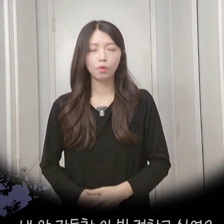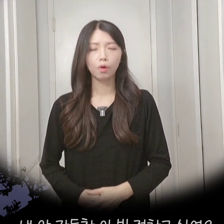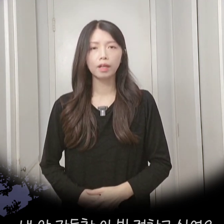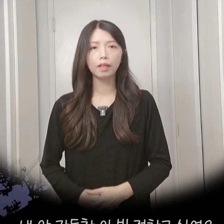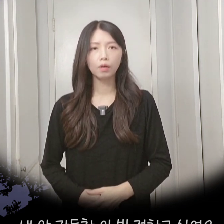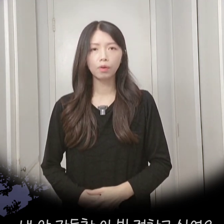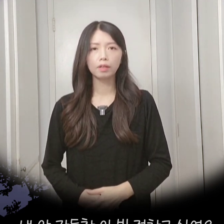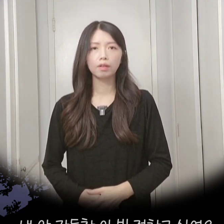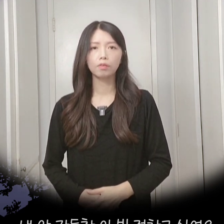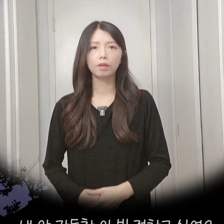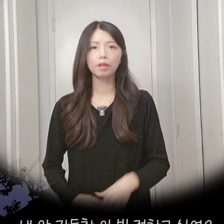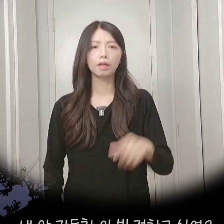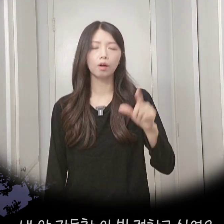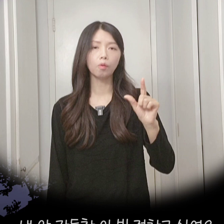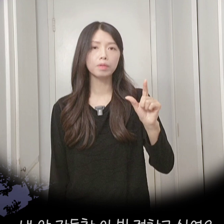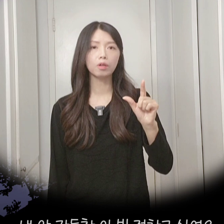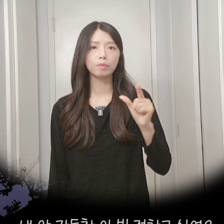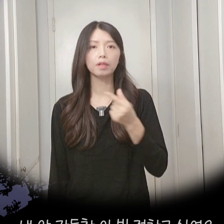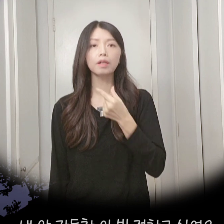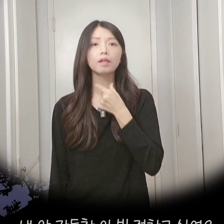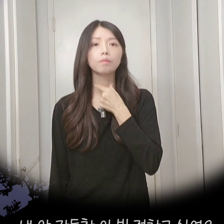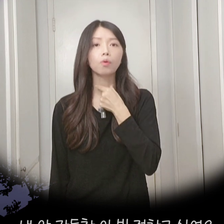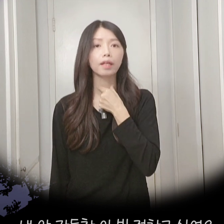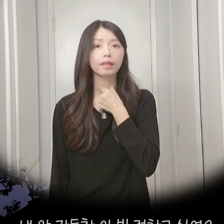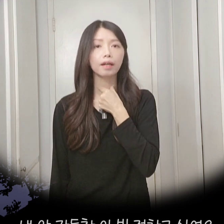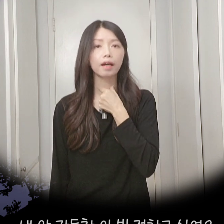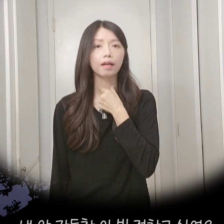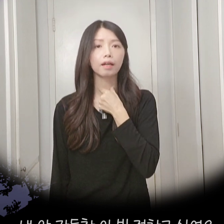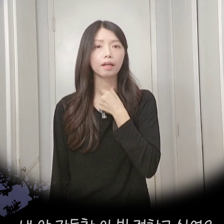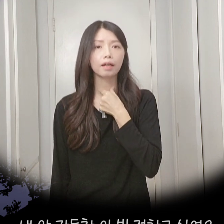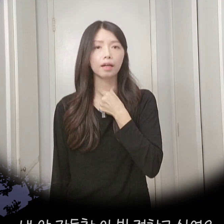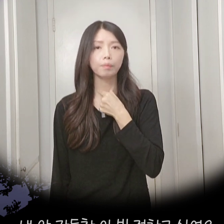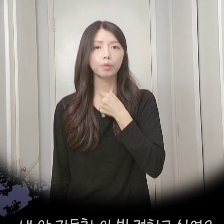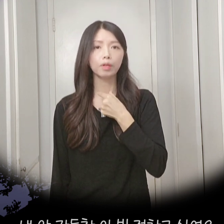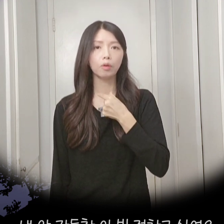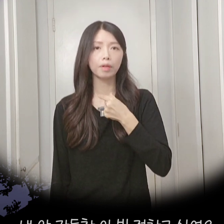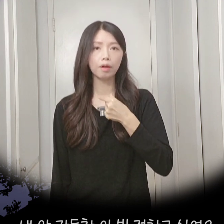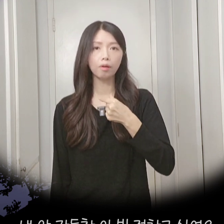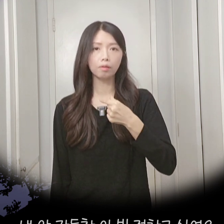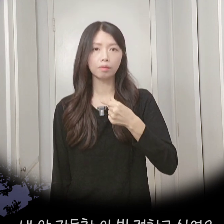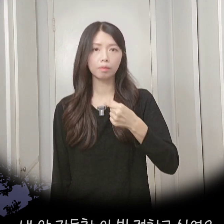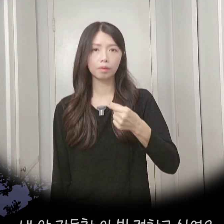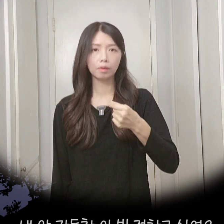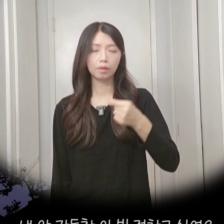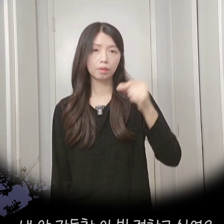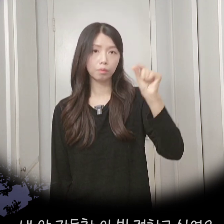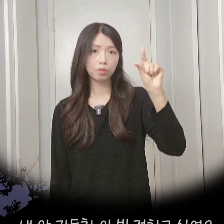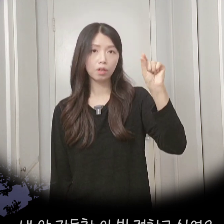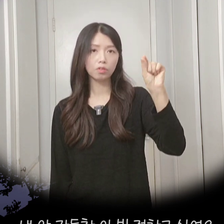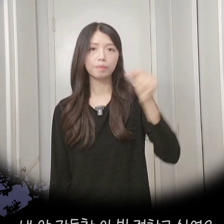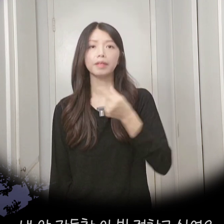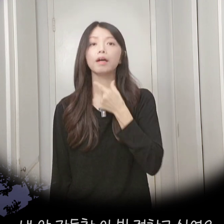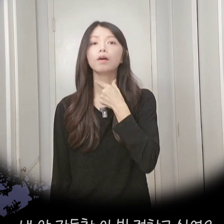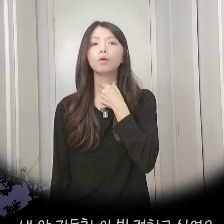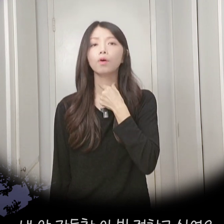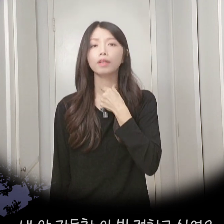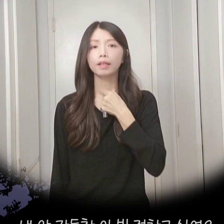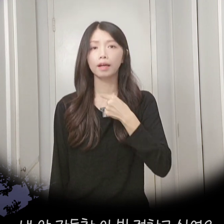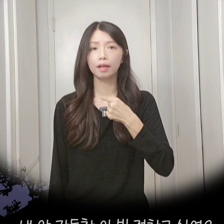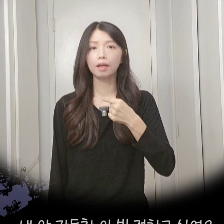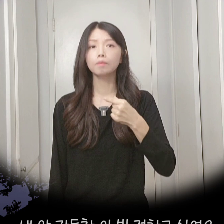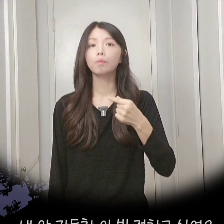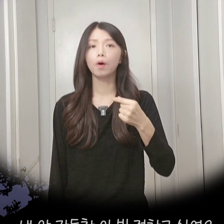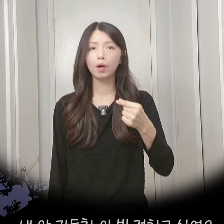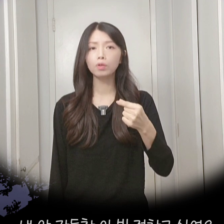싶다, 원하다라고 한 뜻의 수어는 엄지 검지를 목에 댔다가 앞으로 나오면서 붙여주시면 돼요.